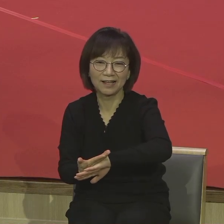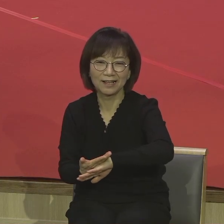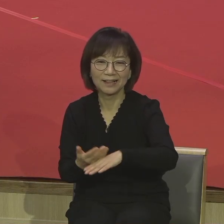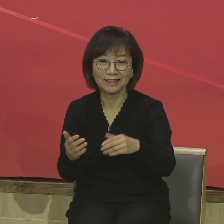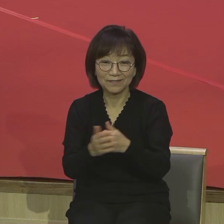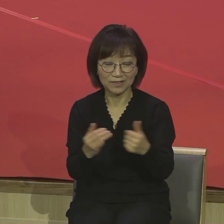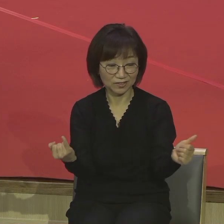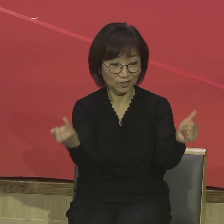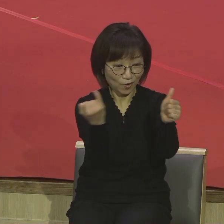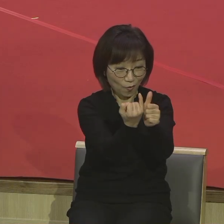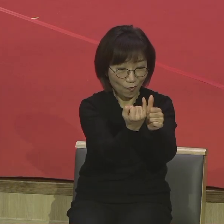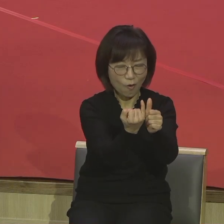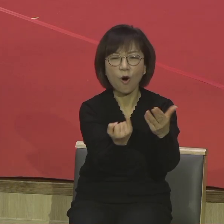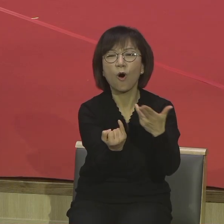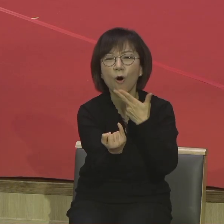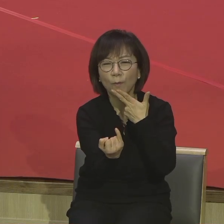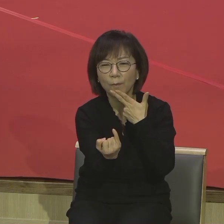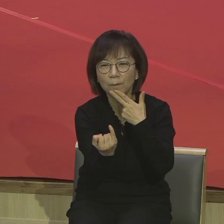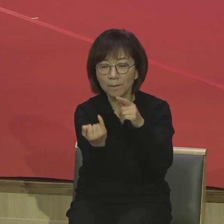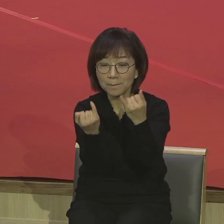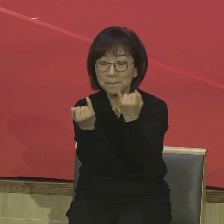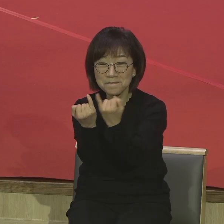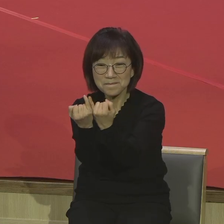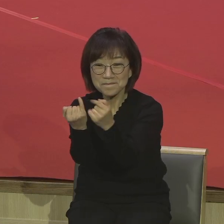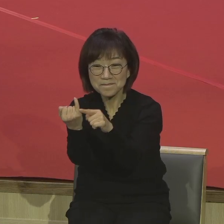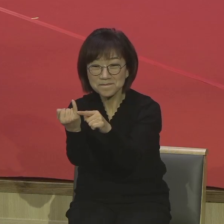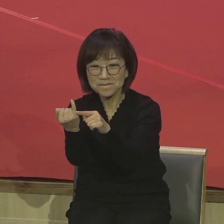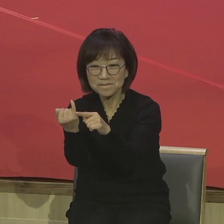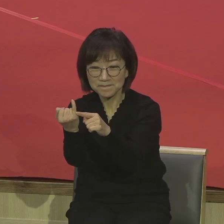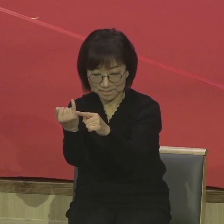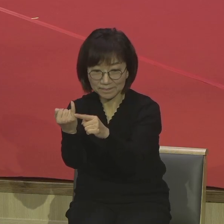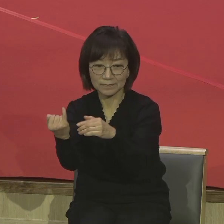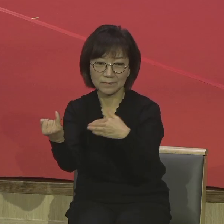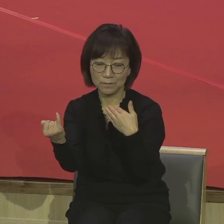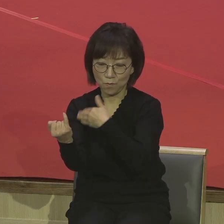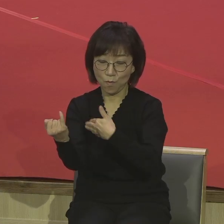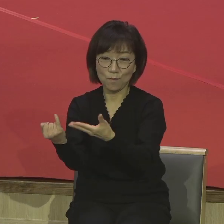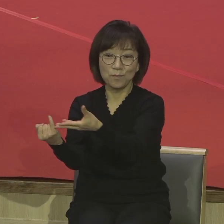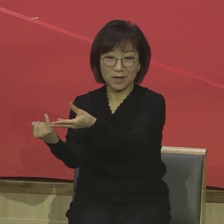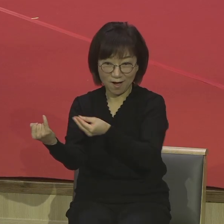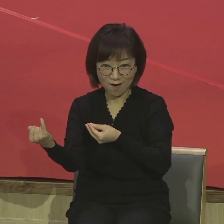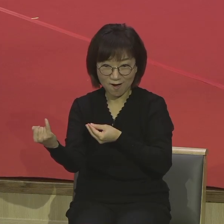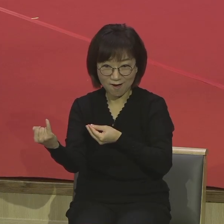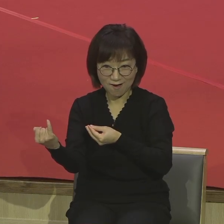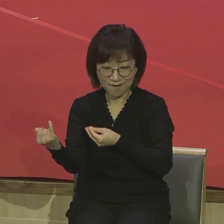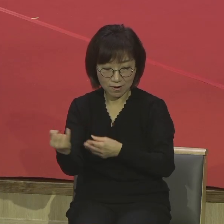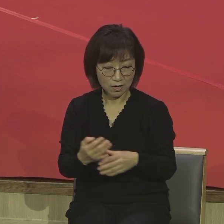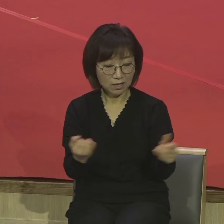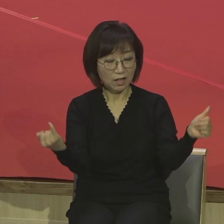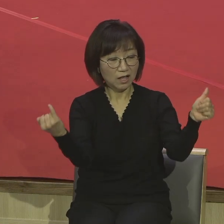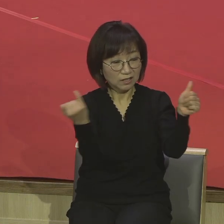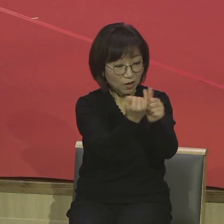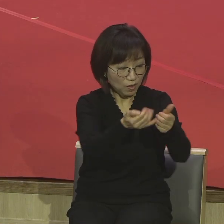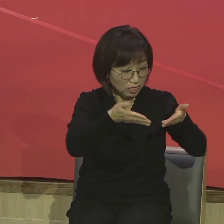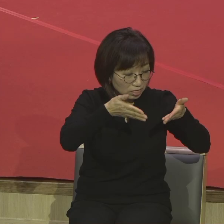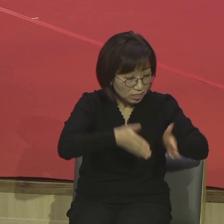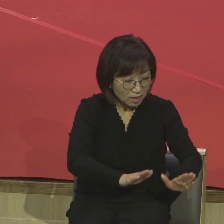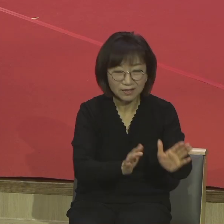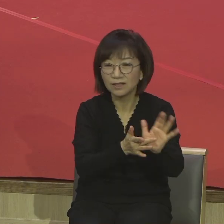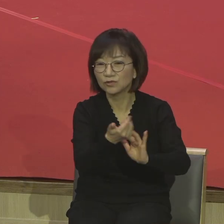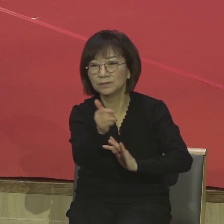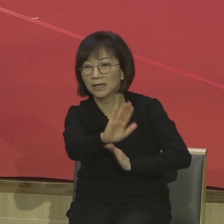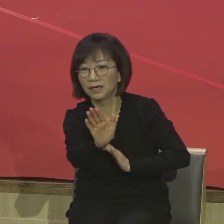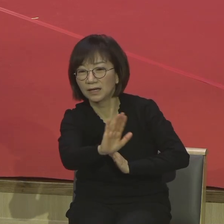후손이다. 남자의 후손이 아니고 범죄한 남자의 씨가 아니고 성령으로